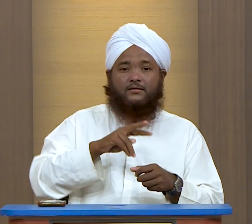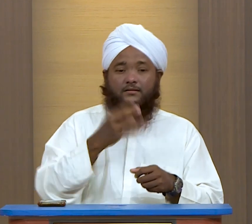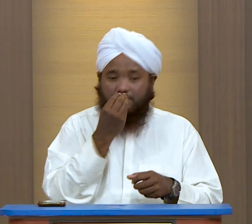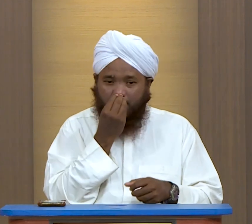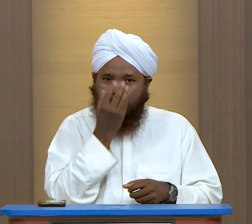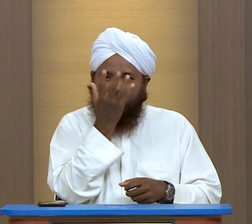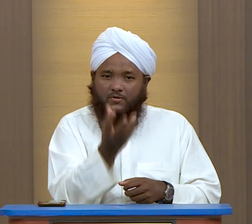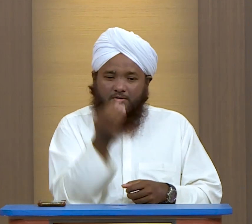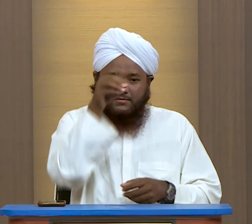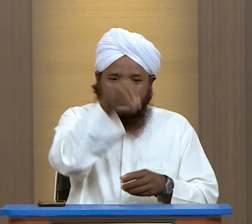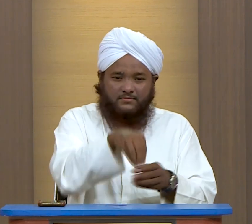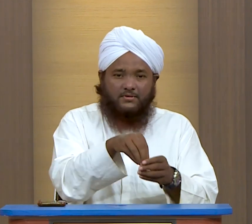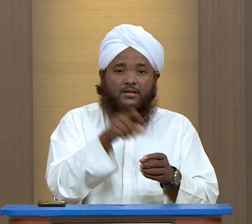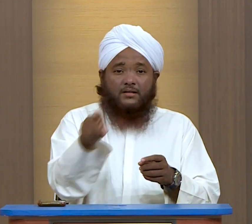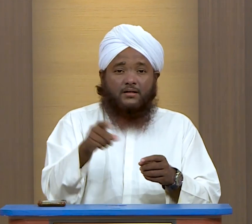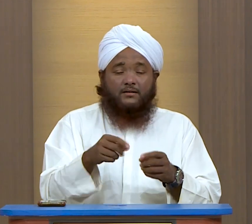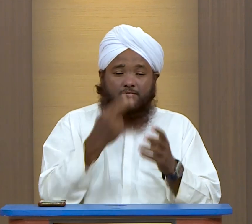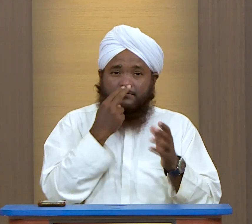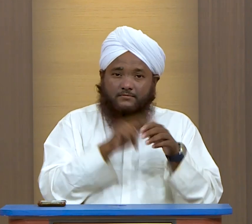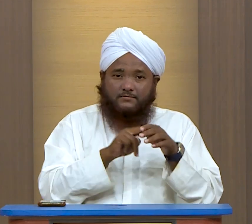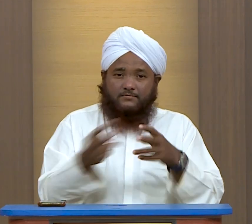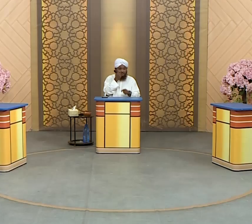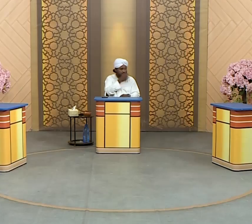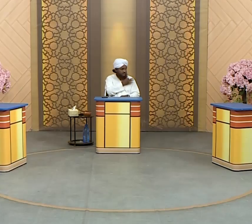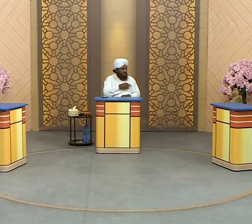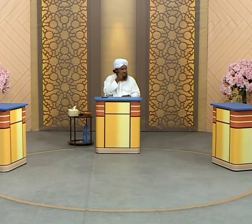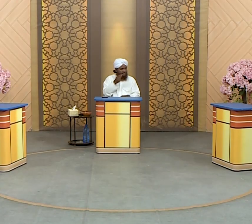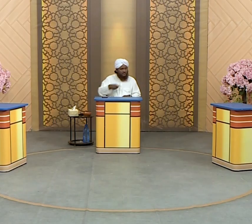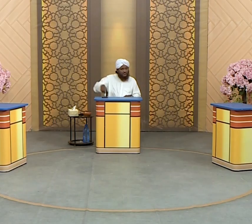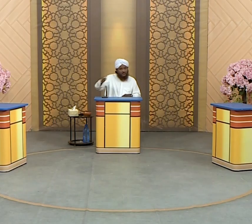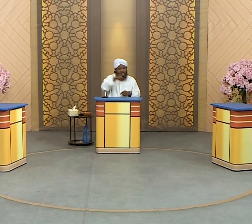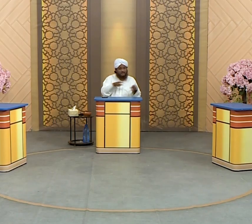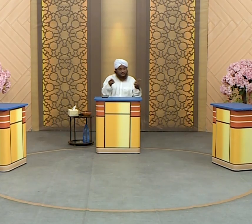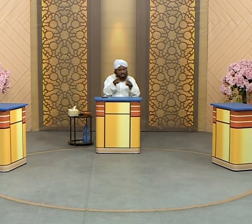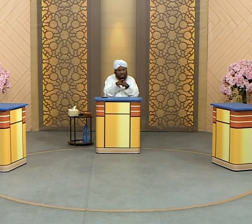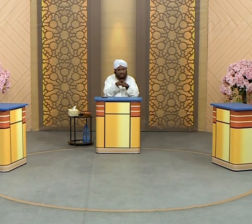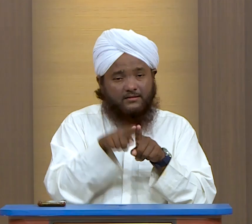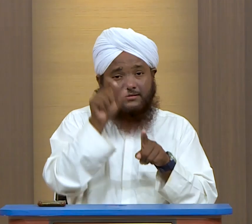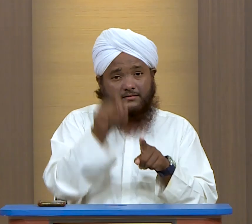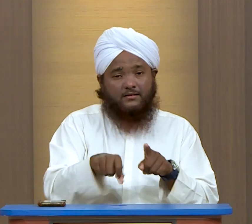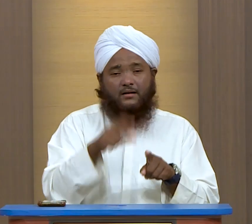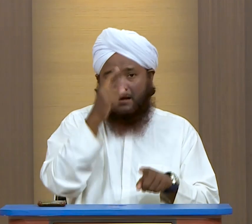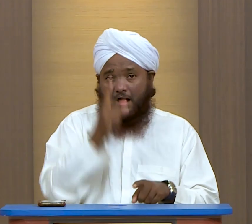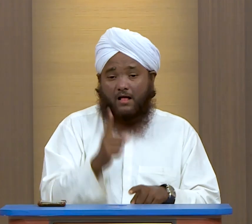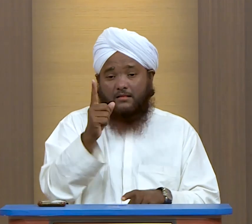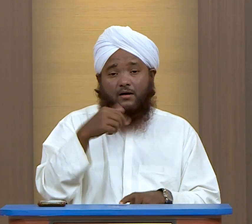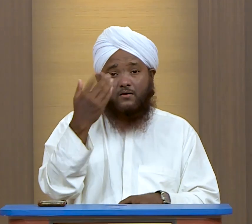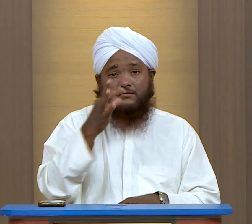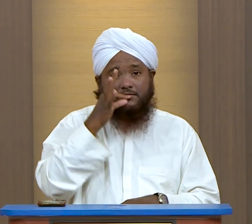کی صحبت میں رہ کر گلابی ہو جاتا ہے۔ اسی طرح عاشقان رسول کی صحبت میں رہنے والا اللہ اور رسول عز و جل و صلی